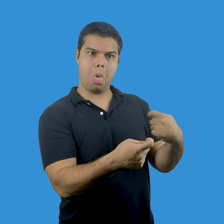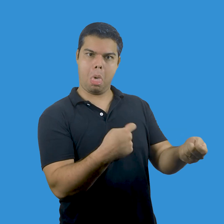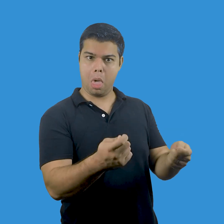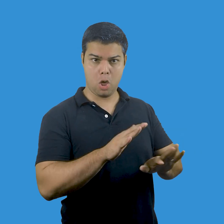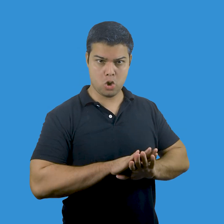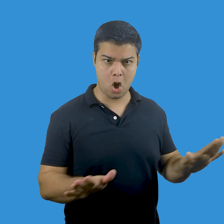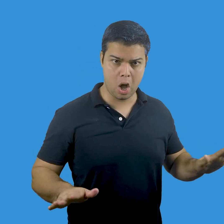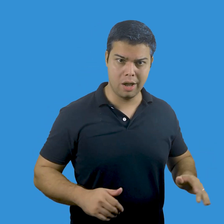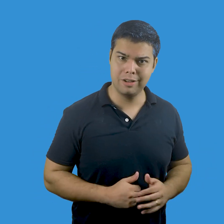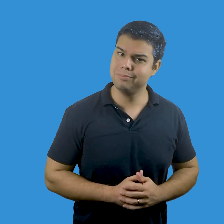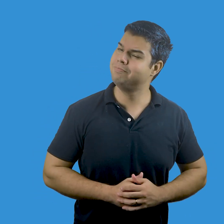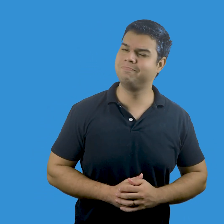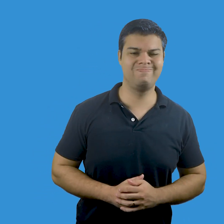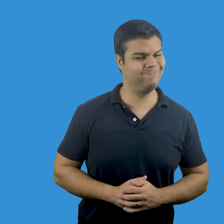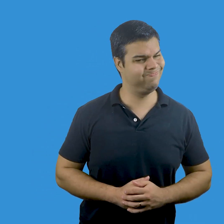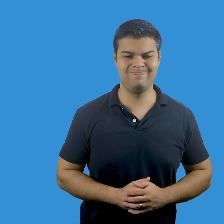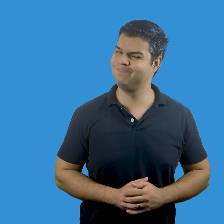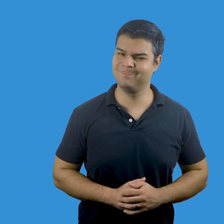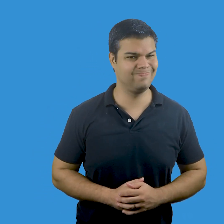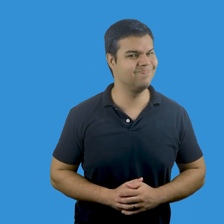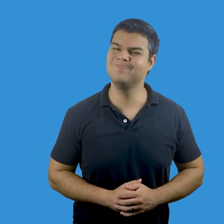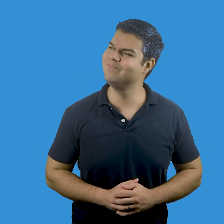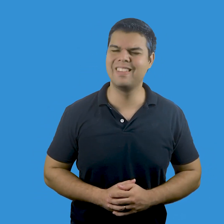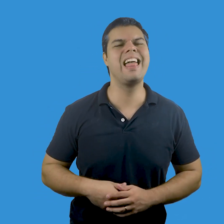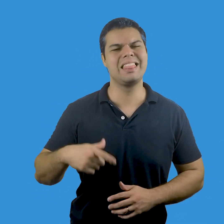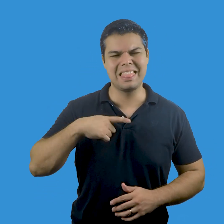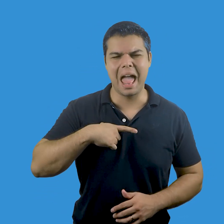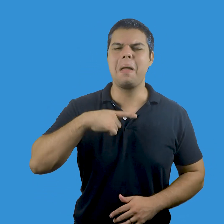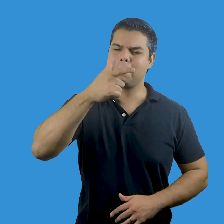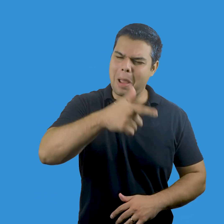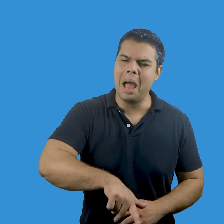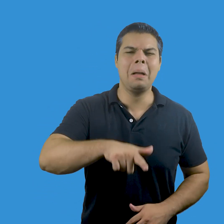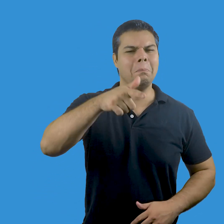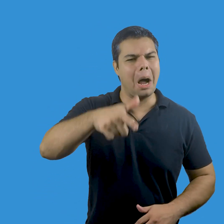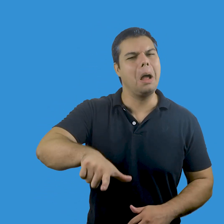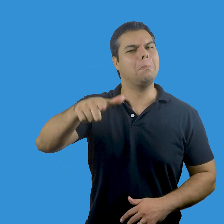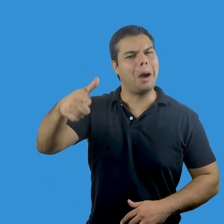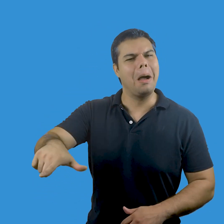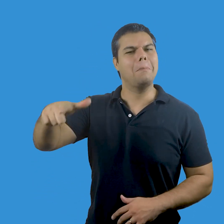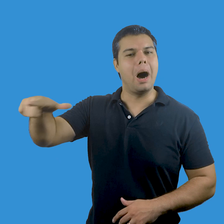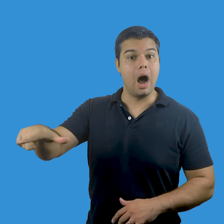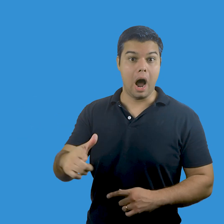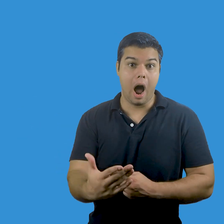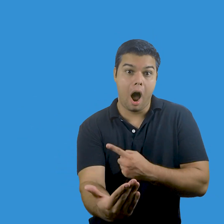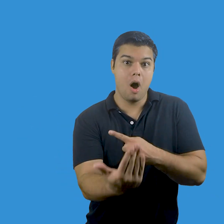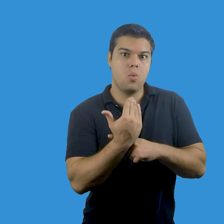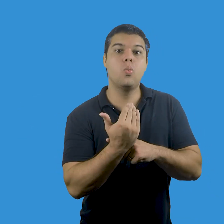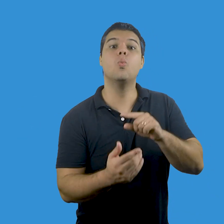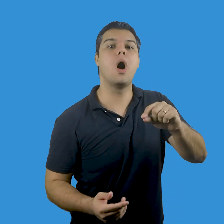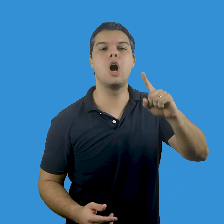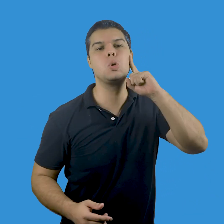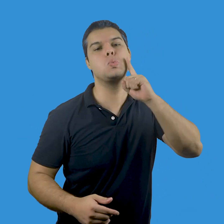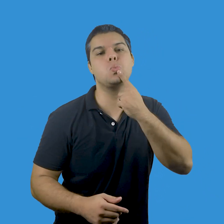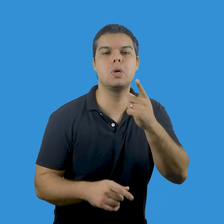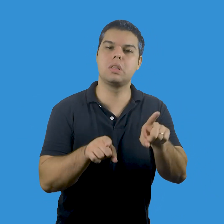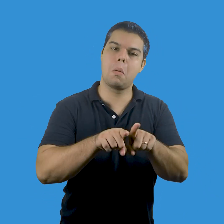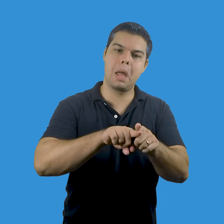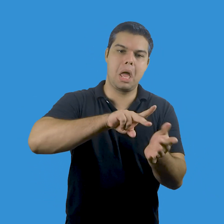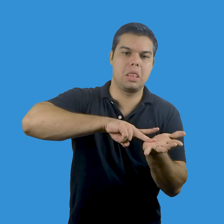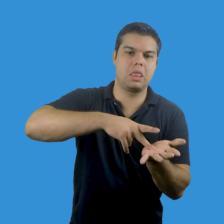sinais manuais. Se fosse assim, ficaria bem complicado fazer uma tradução, não é mesmo? As estratégias usadas por surdos e